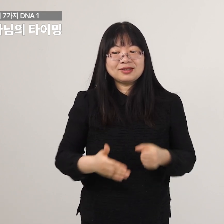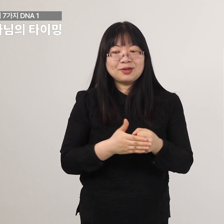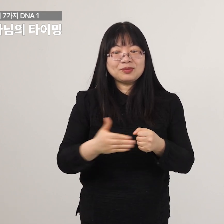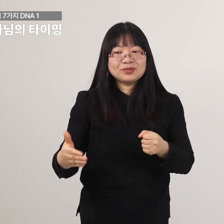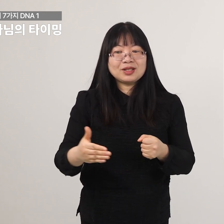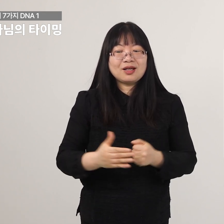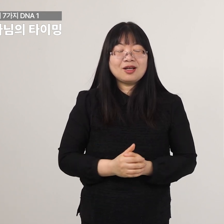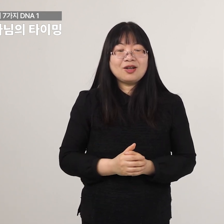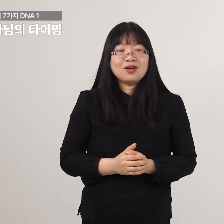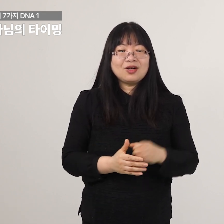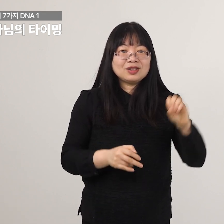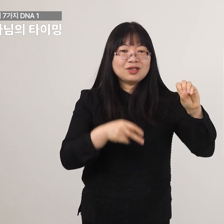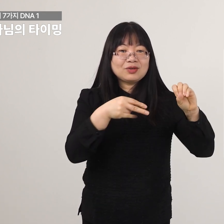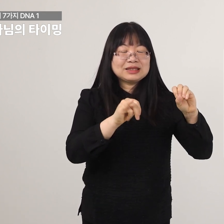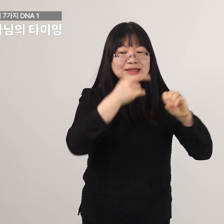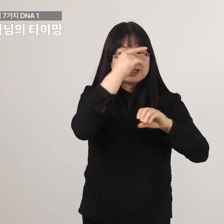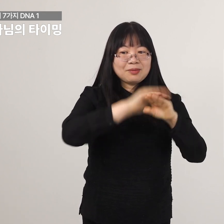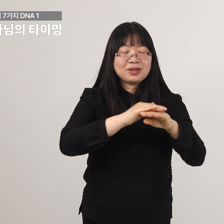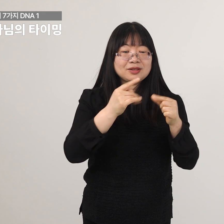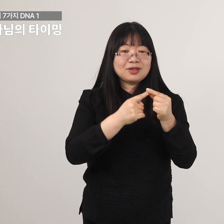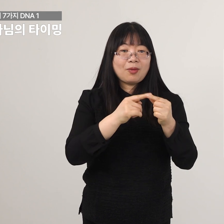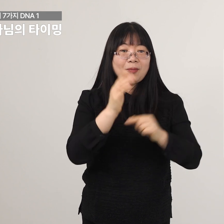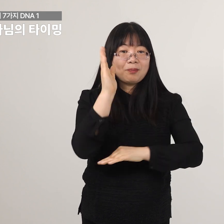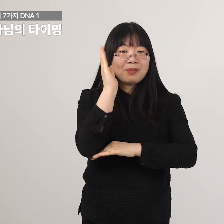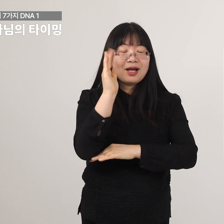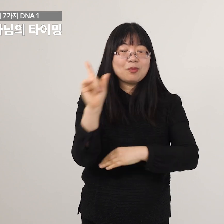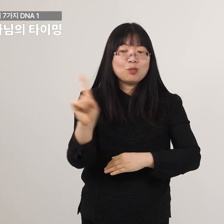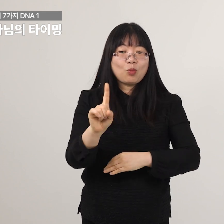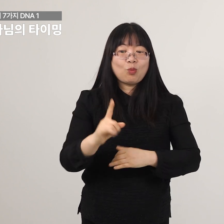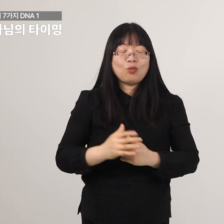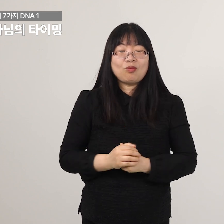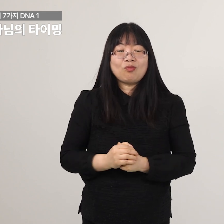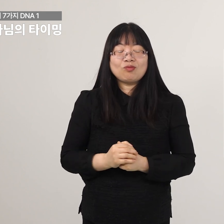우리 영시 예배 첫 말씀이 뭡니까?